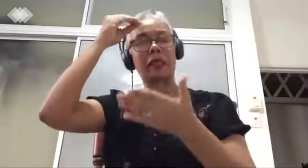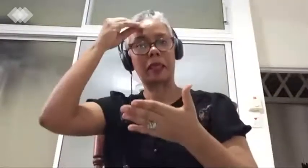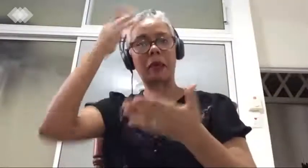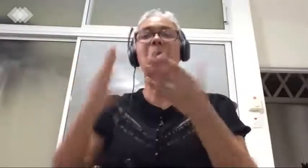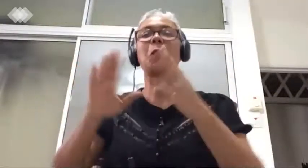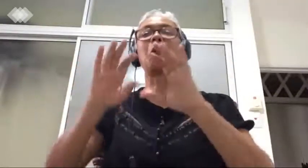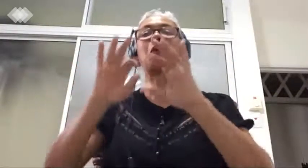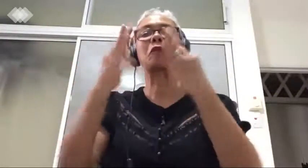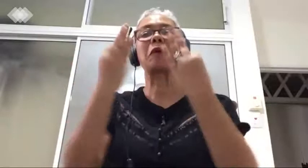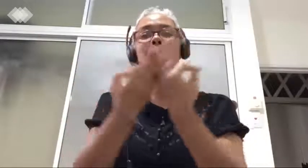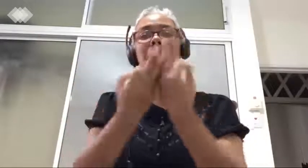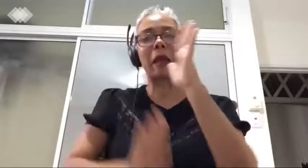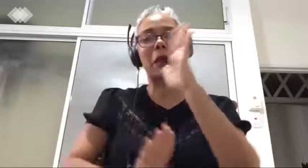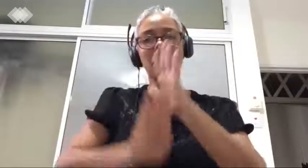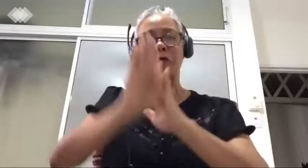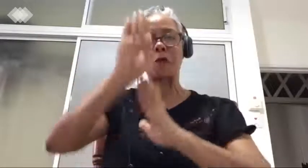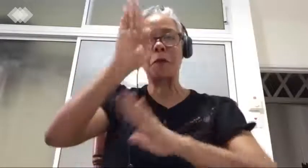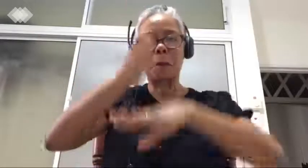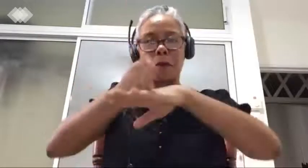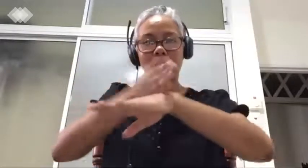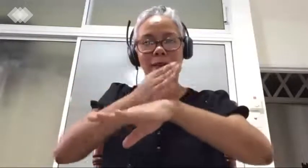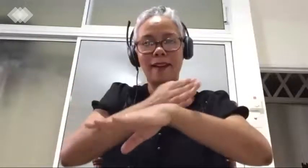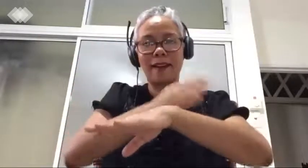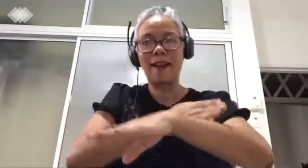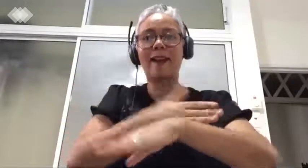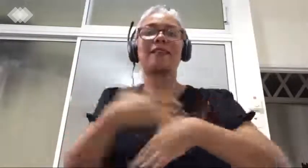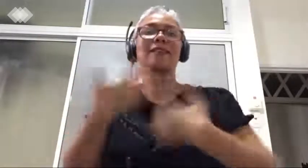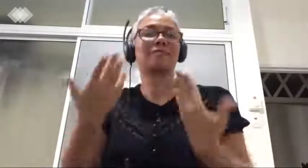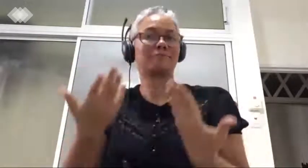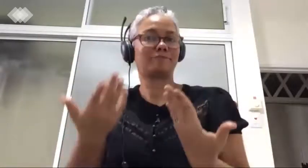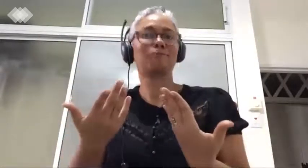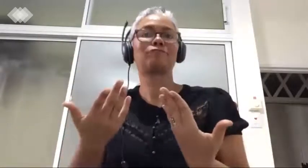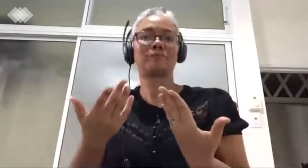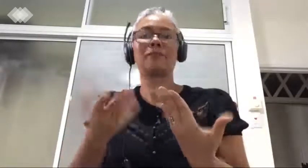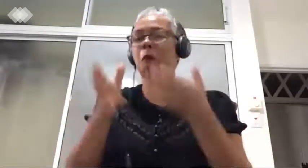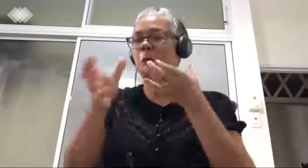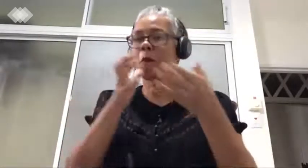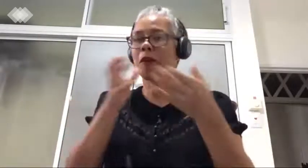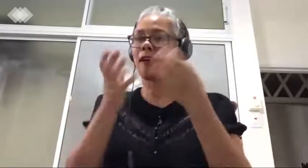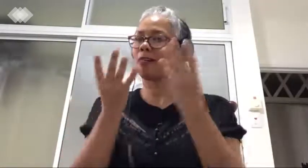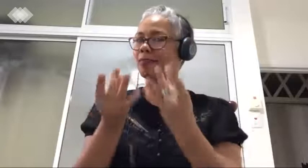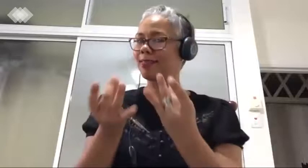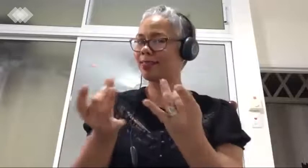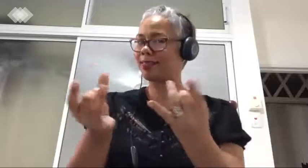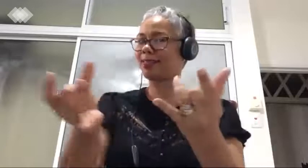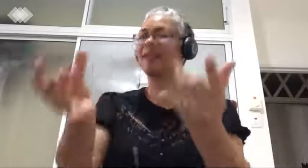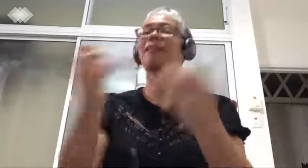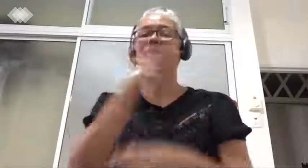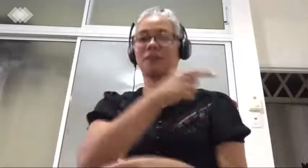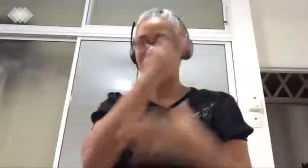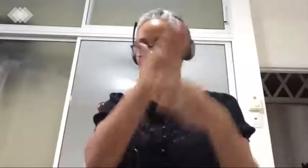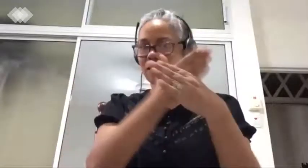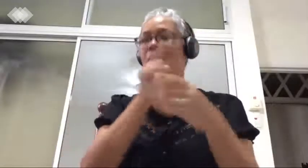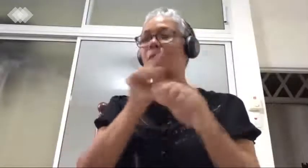talleres también para la comunidad sorda por parte del CODOCSI. A su vez, entonces, más adelante veremos que el Infoiles también se